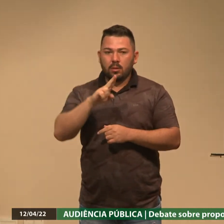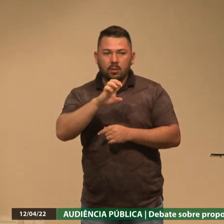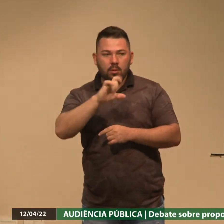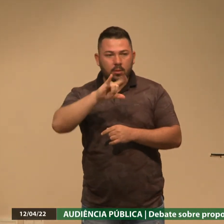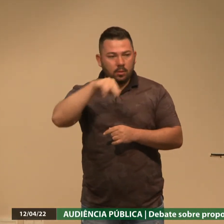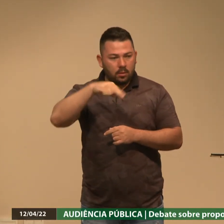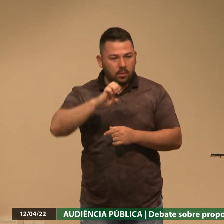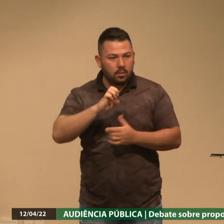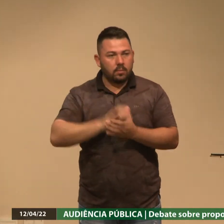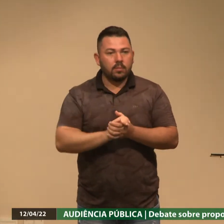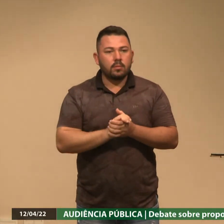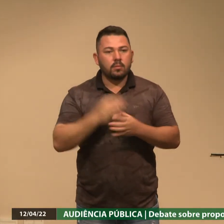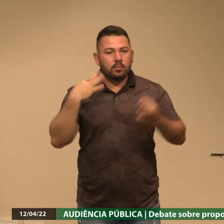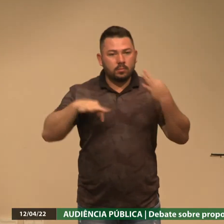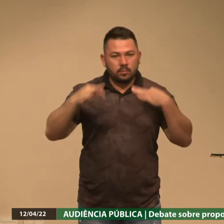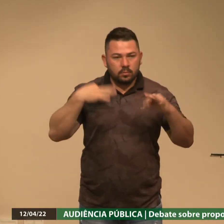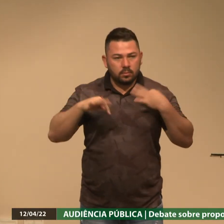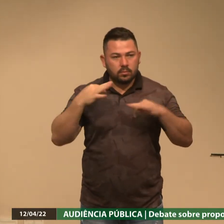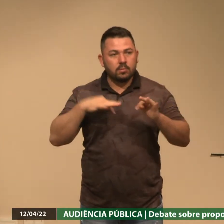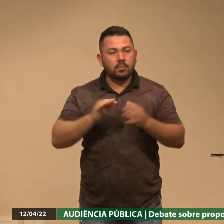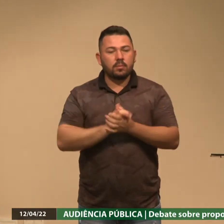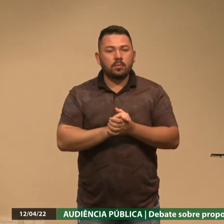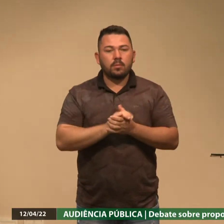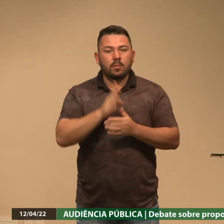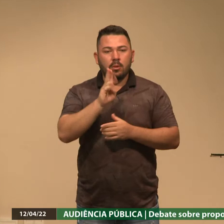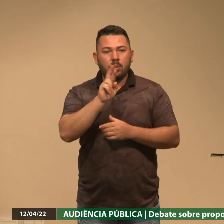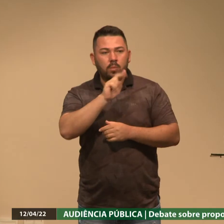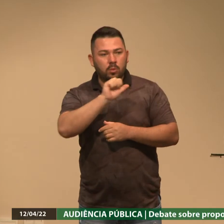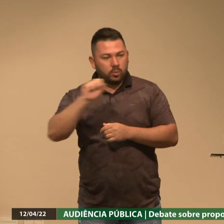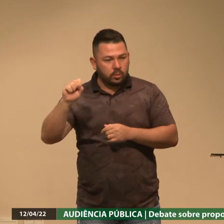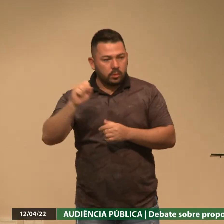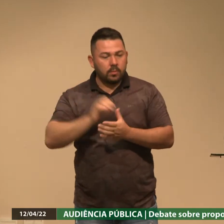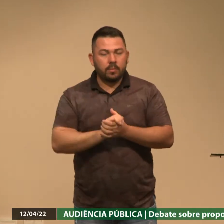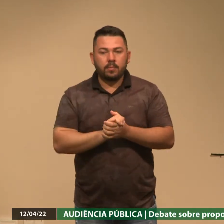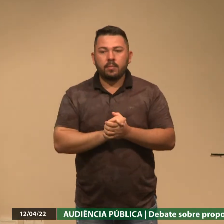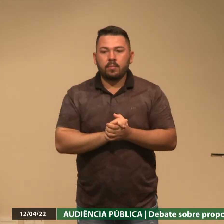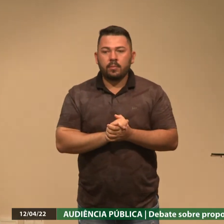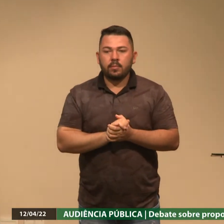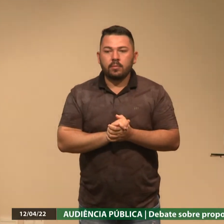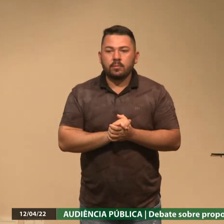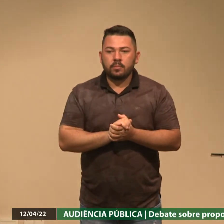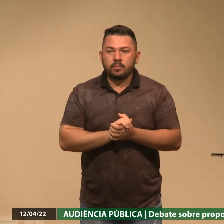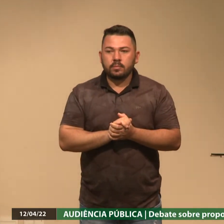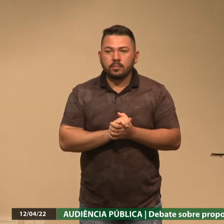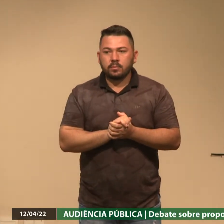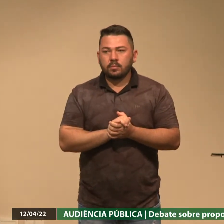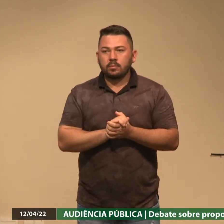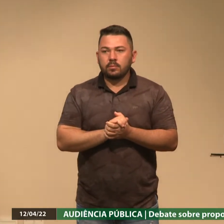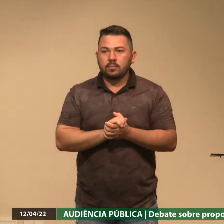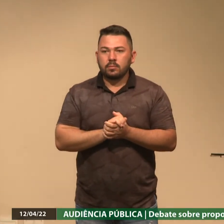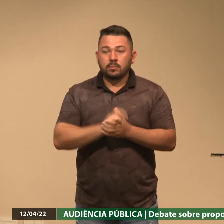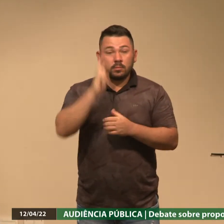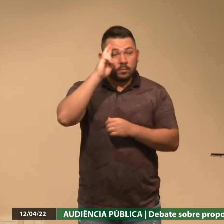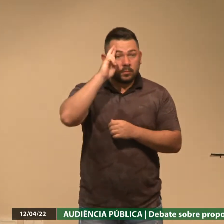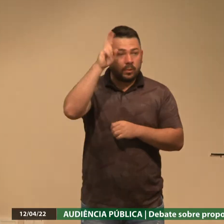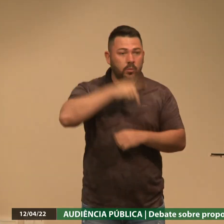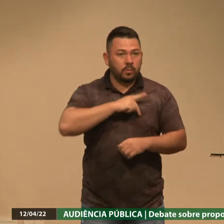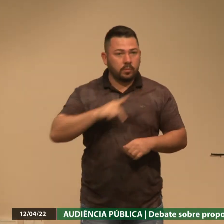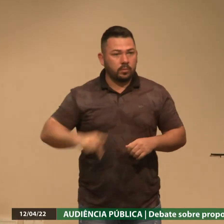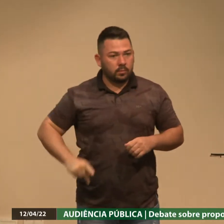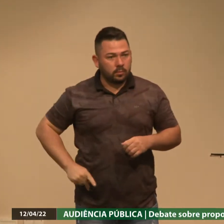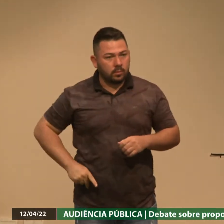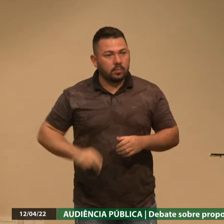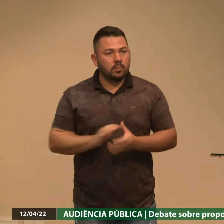representando o diretor de turismo do município de Brusque Ivan Jasper o senhor presidente